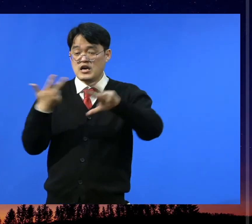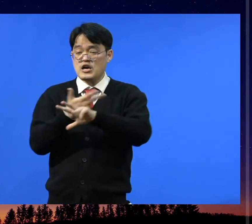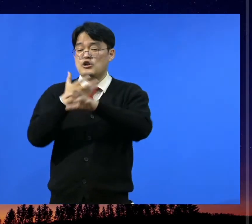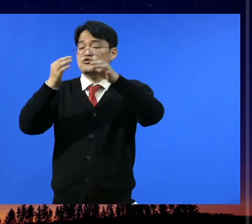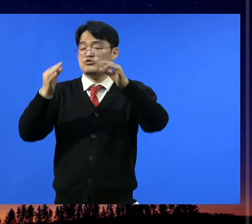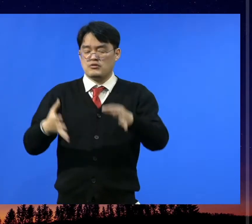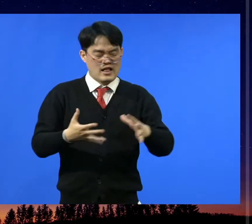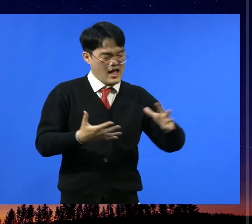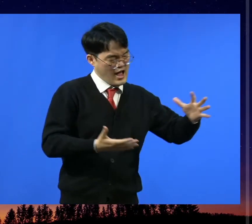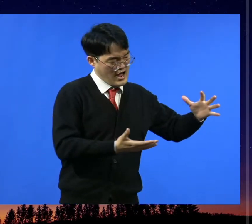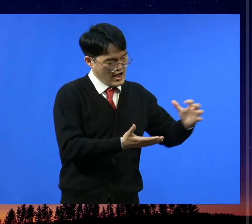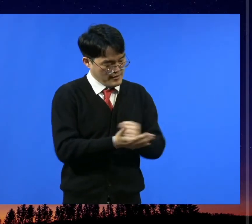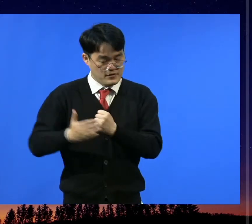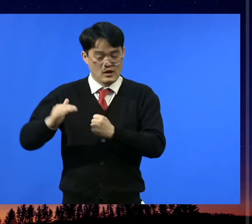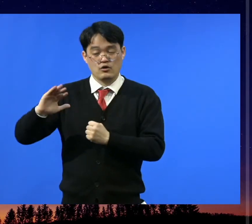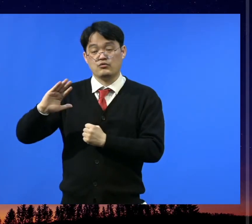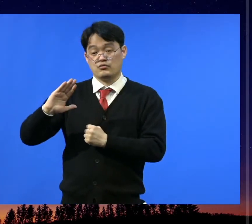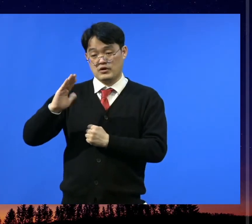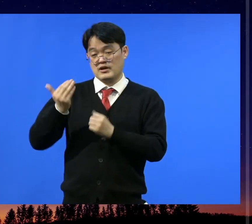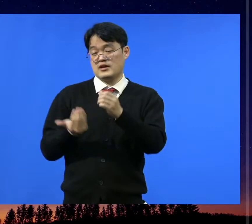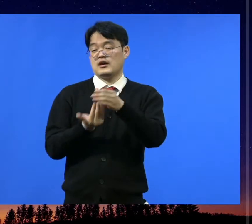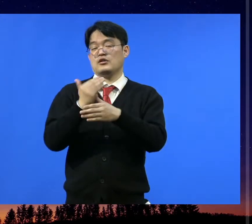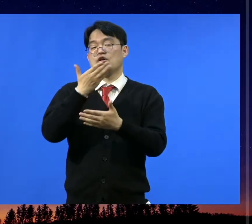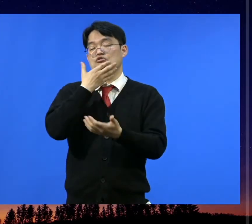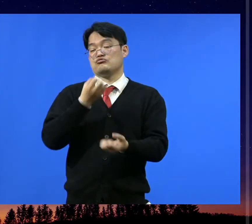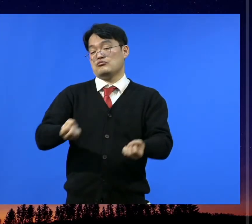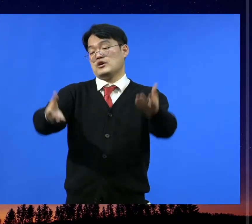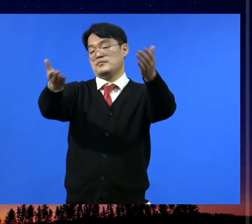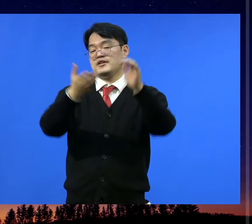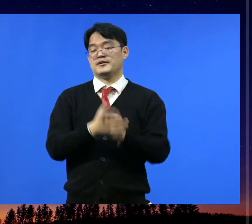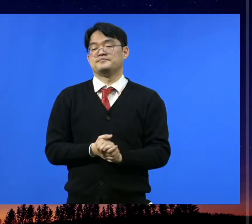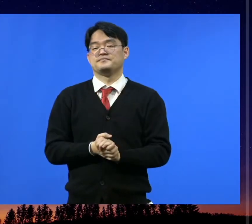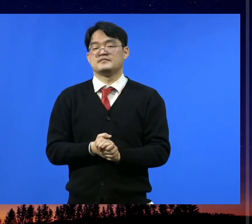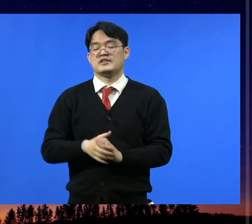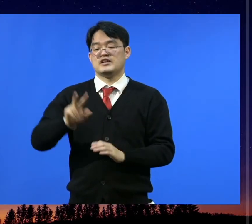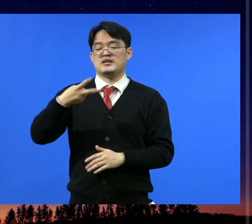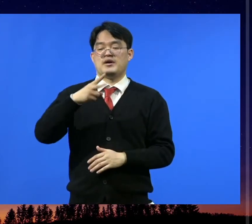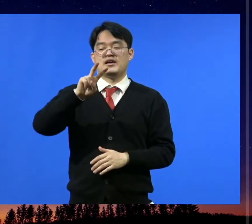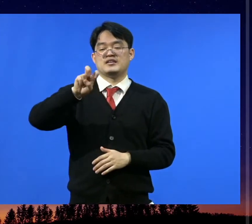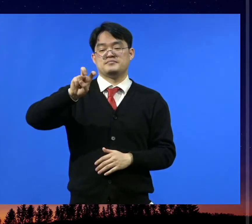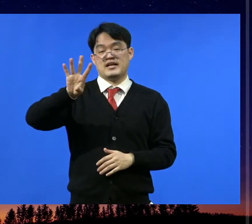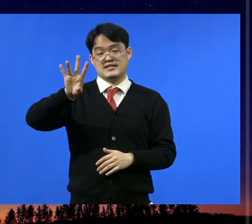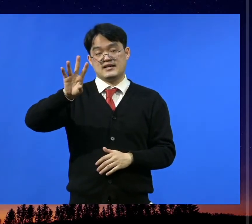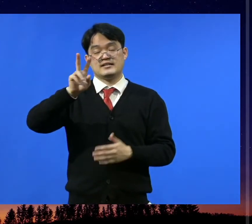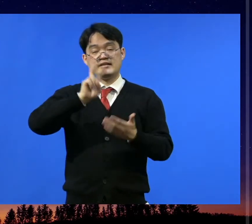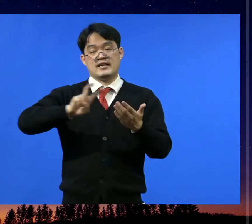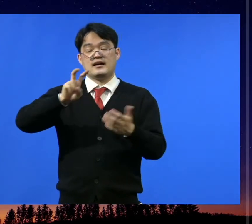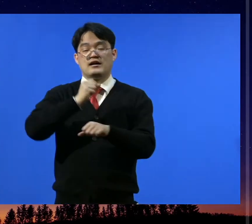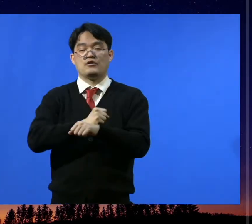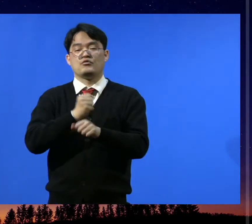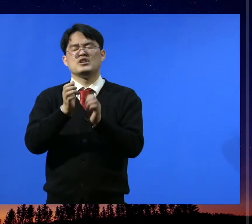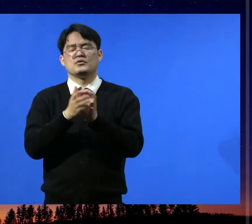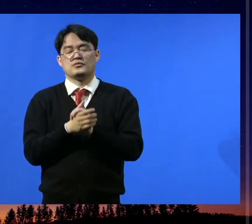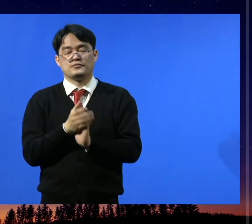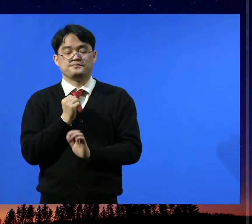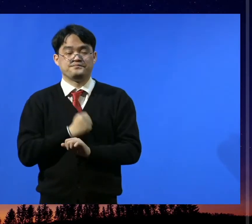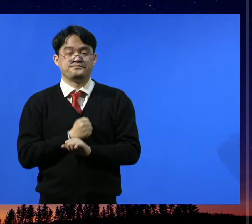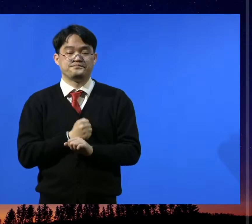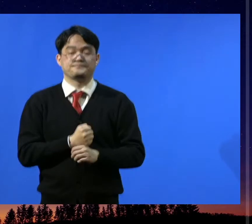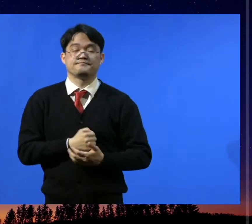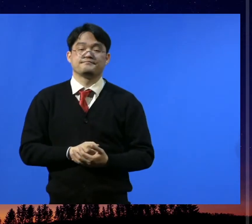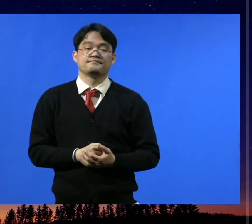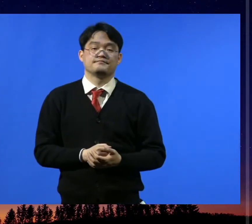역사 일어나게 되기를 축원합니다. 자, 224장 우리 찬양하고 기도하면서 하나님 앞에